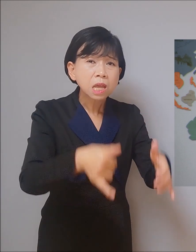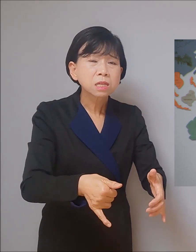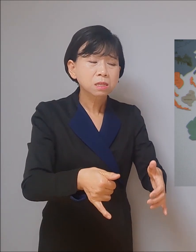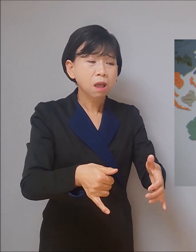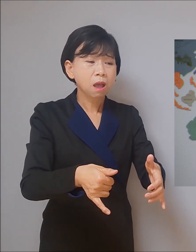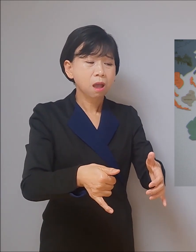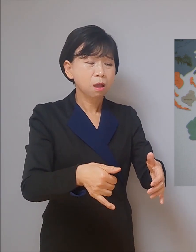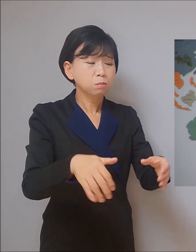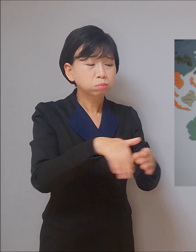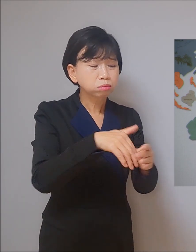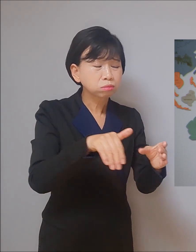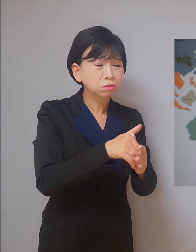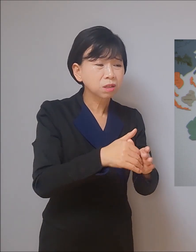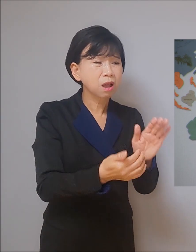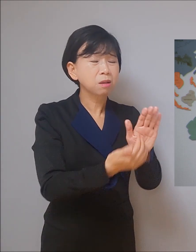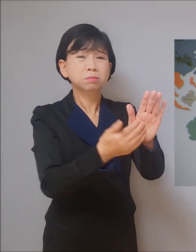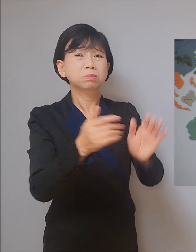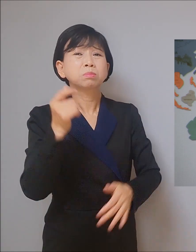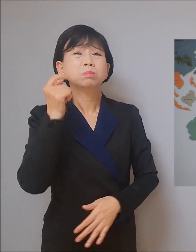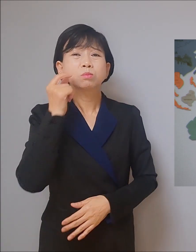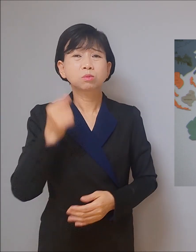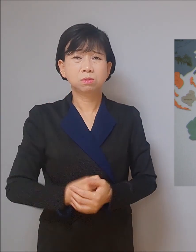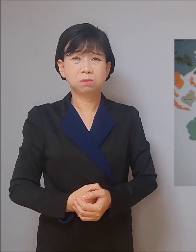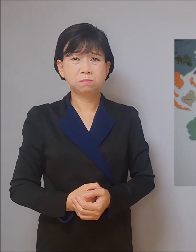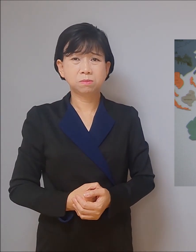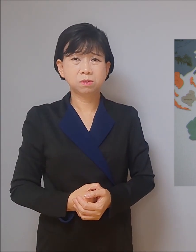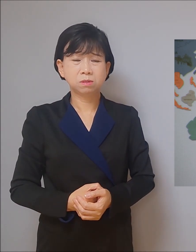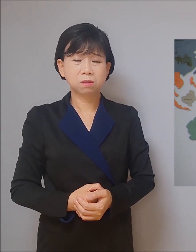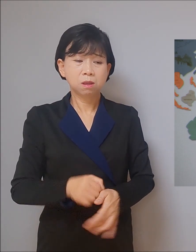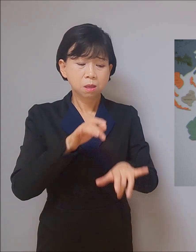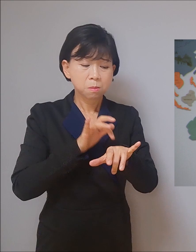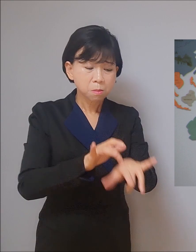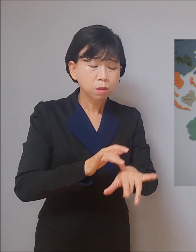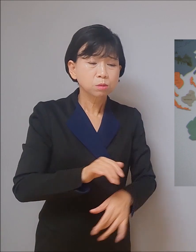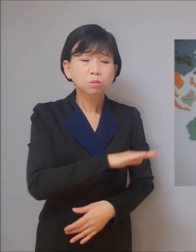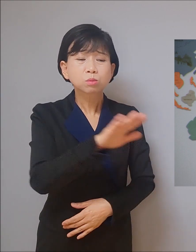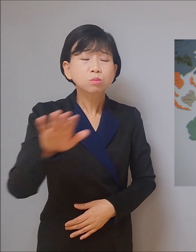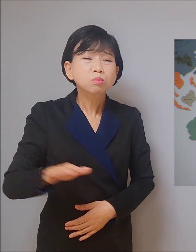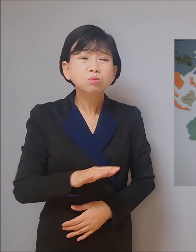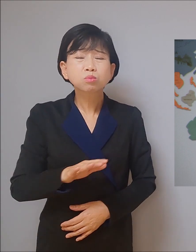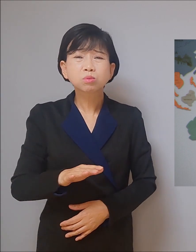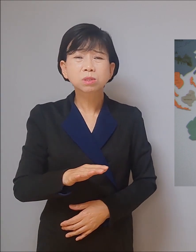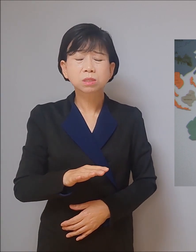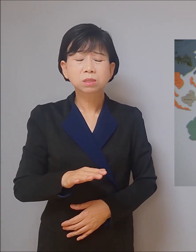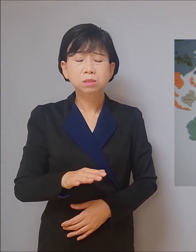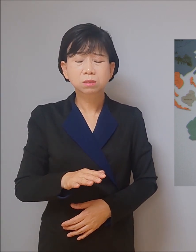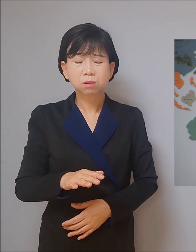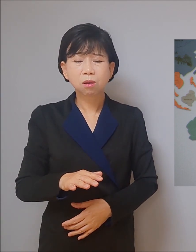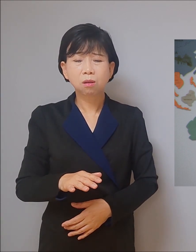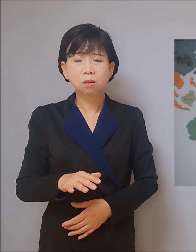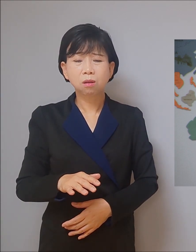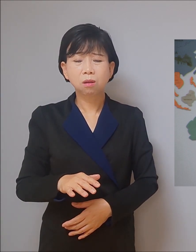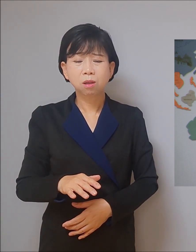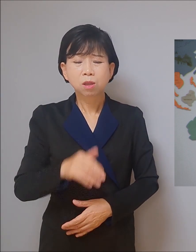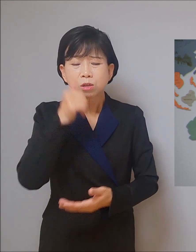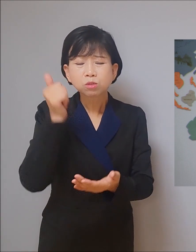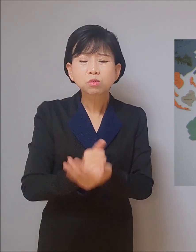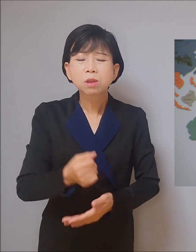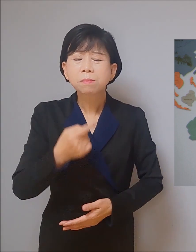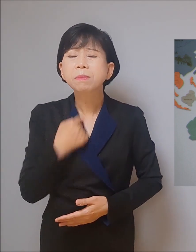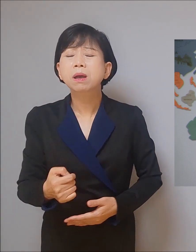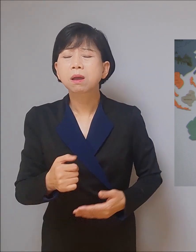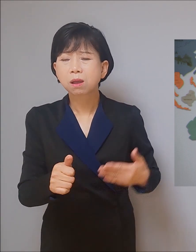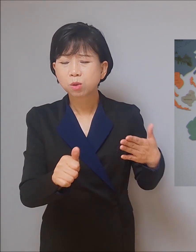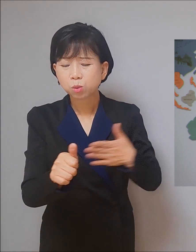없습니다. 마귀는 이 세상의 힘을 이용해서 우리를 하수인으로 만들고 있네요. 그래서 더 많은 죄를 짓도록 합니다.